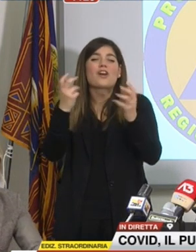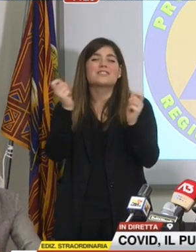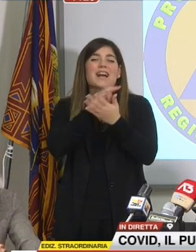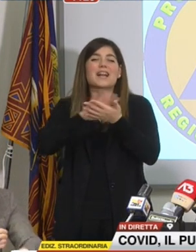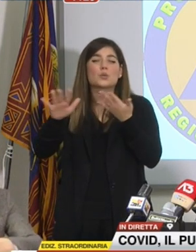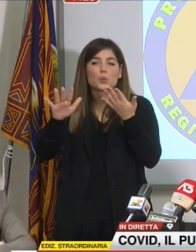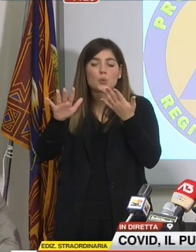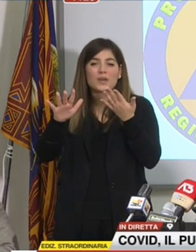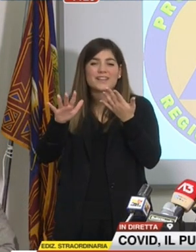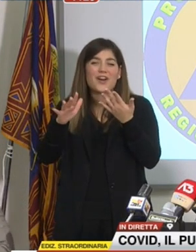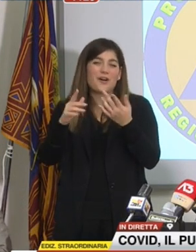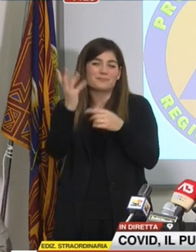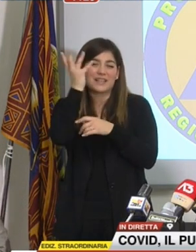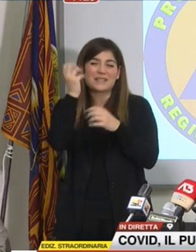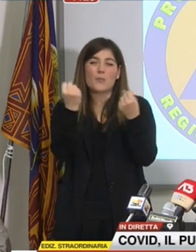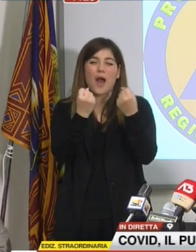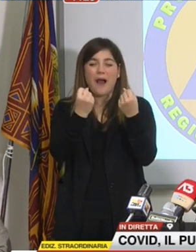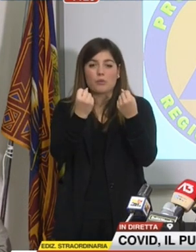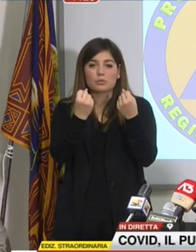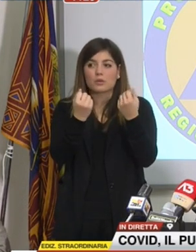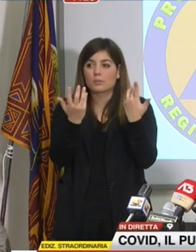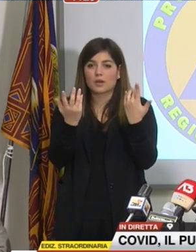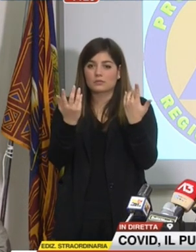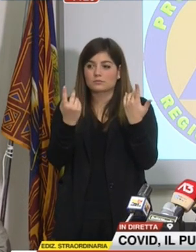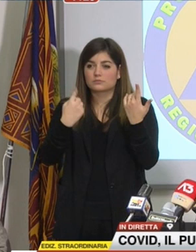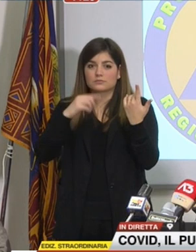hanno tutti un'auto, fai conto, metto i 2 milioni